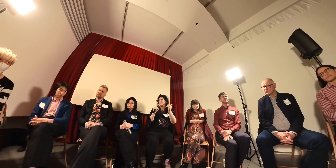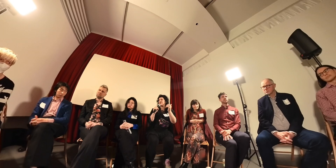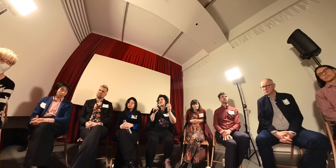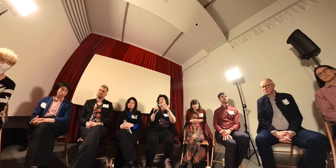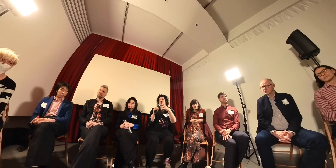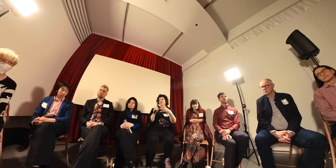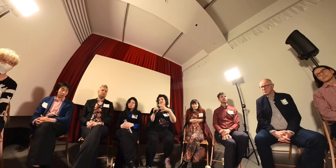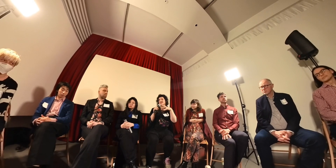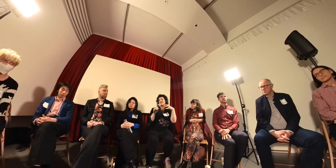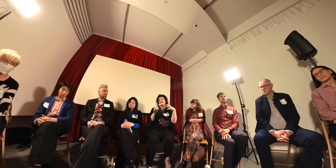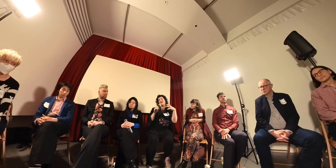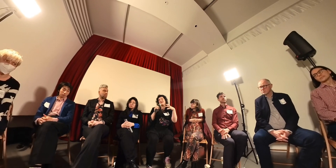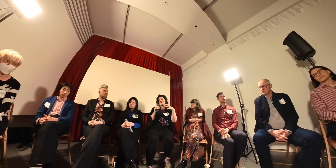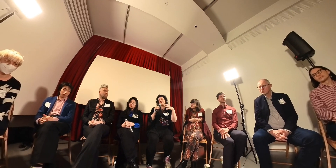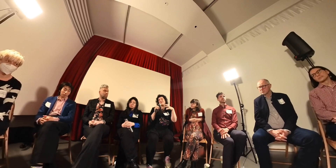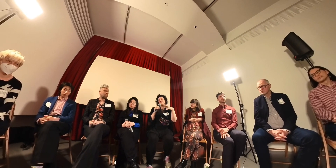celá tá pohádka je, že vlastne tá skupina